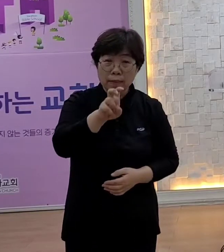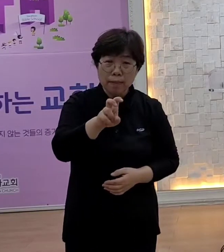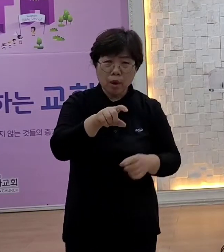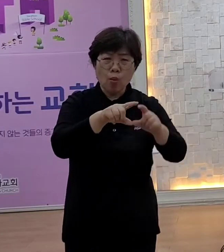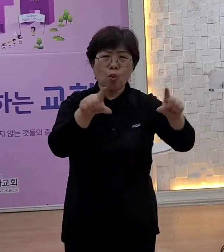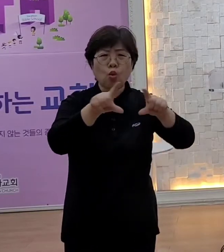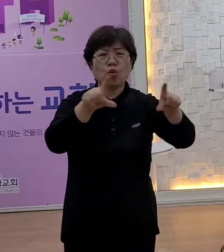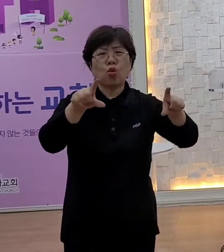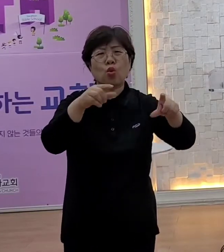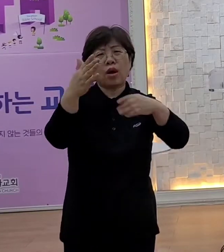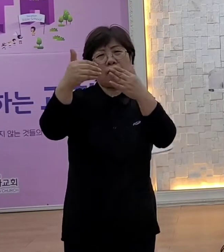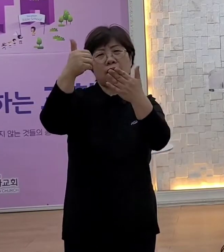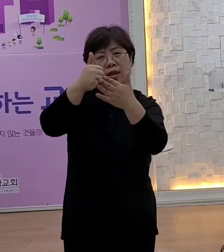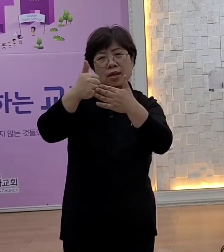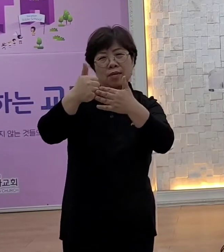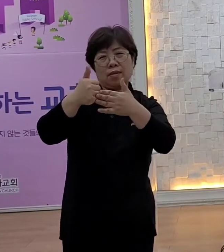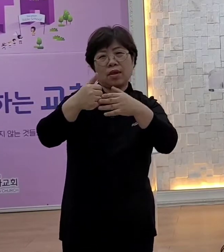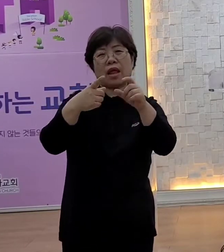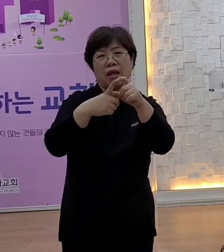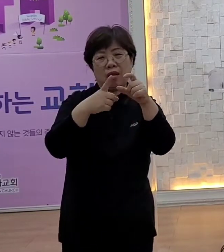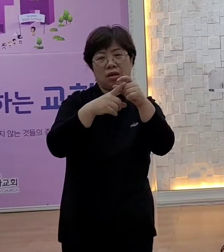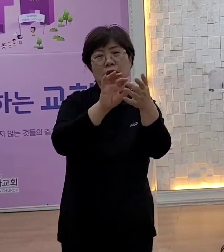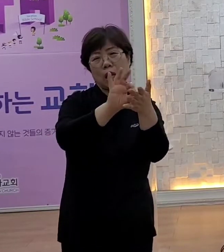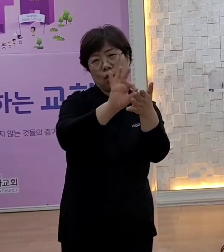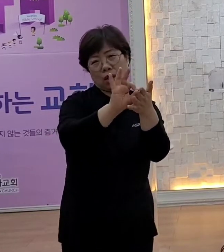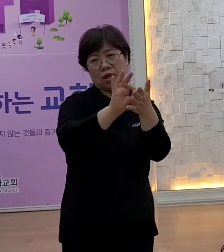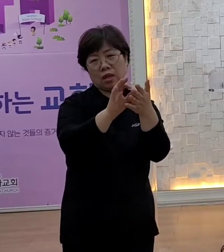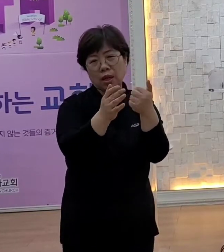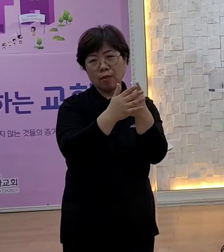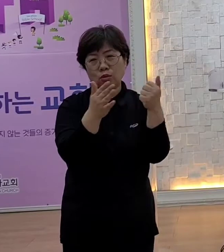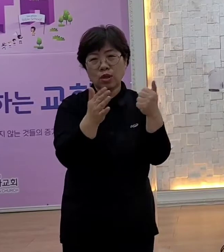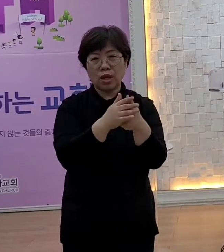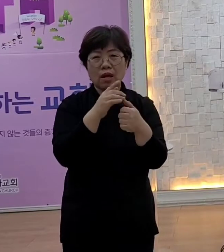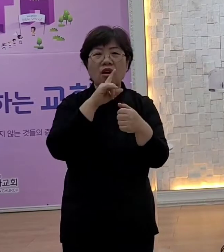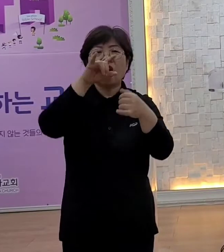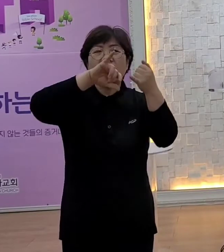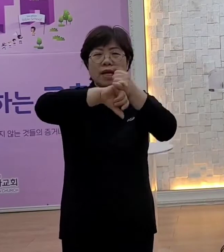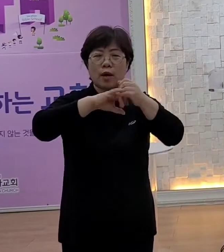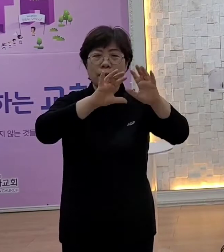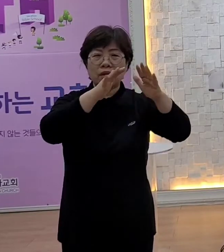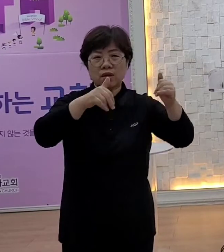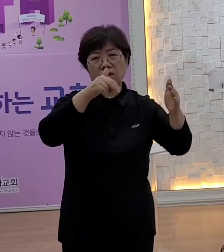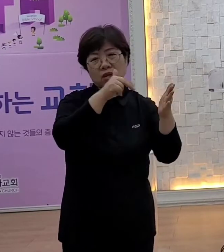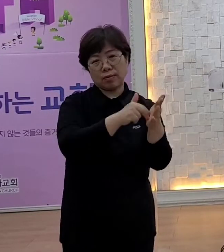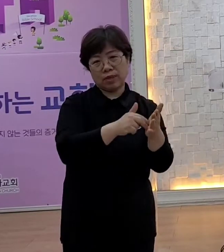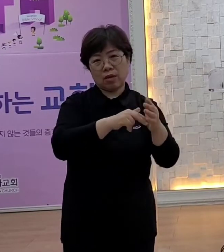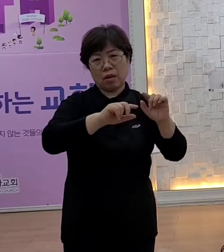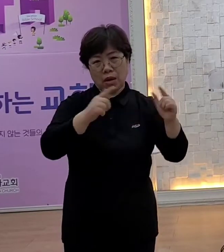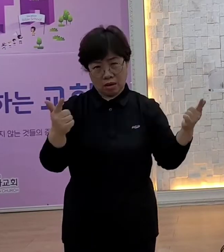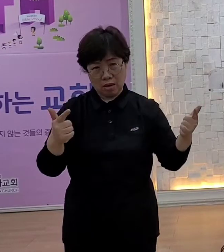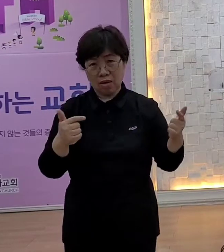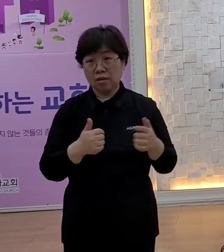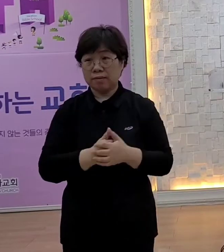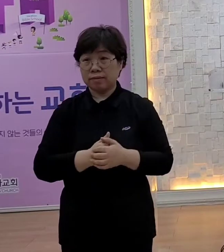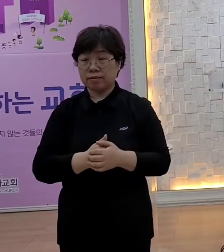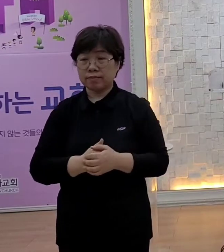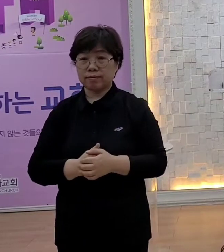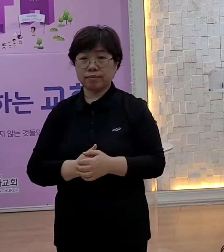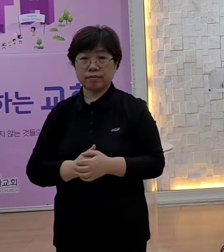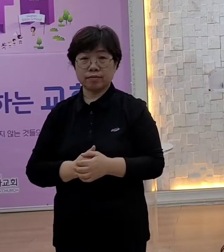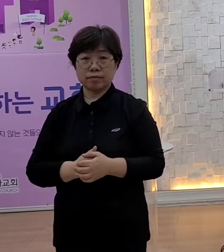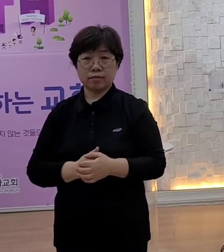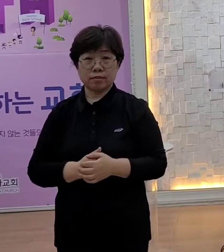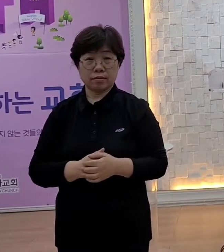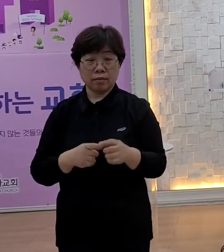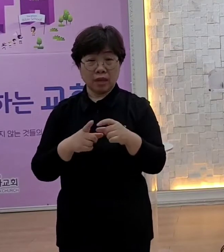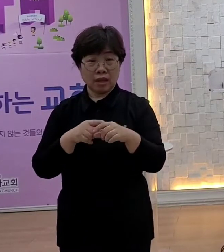단어를 쓰여졌다는 것을 우리가 기억할 필요가 있다는 것이죠. 자, 여러분 그렇게 이제 제 말을 조금 이런